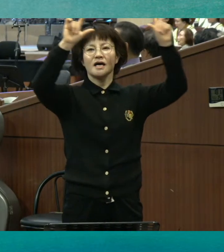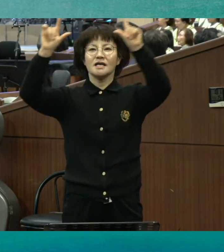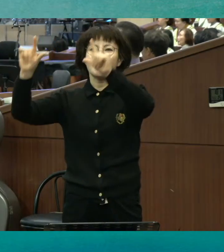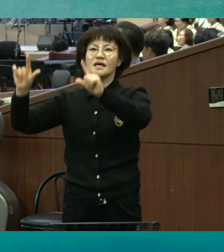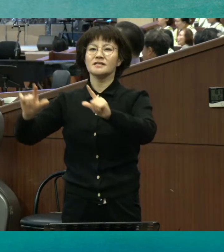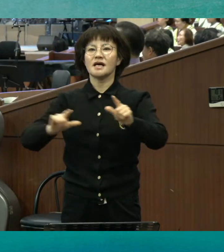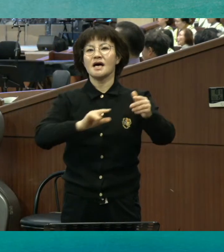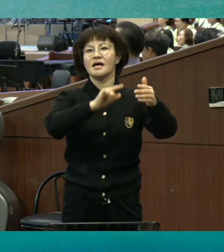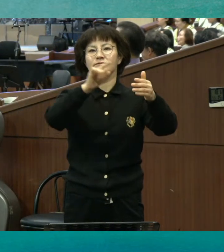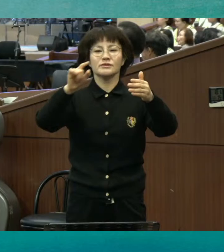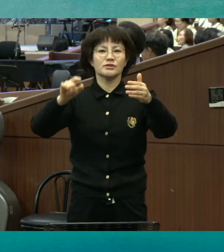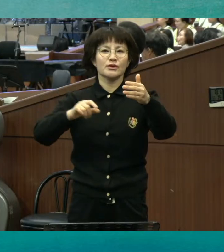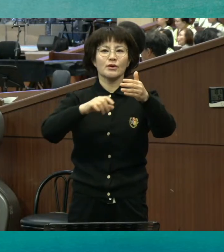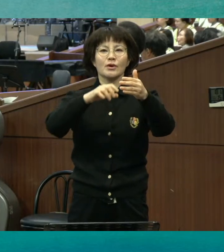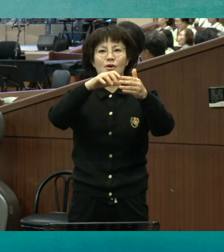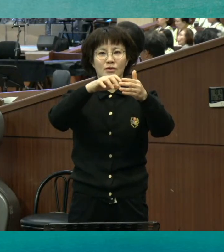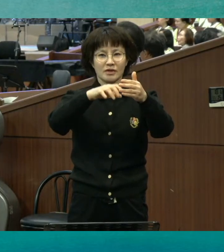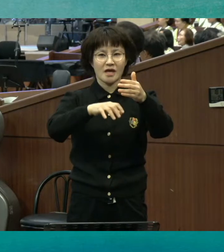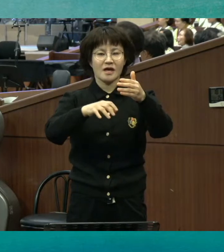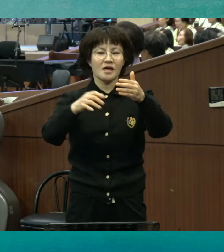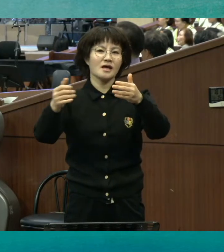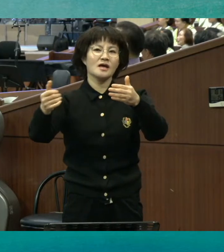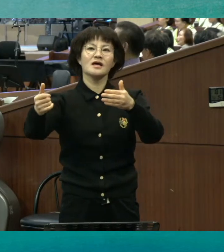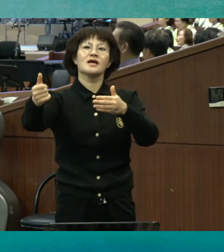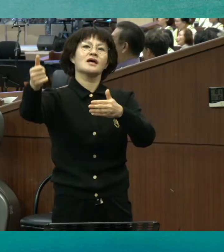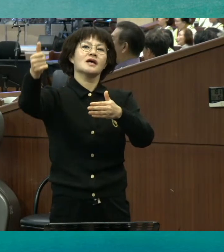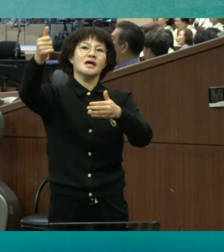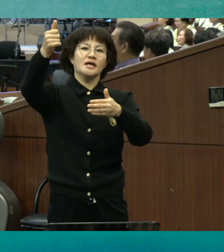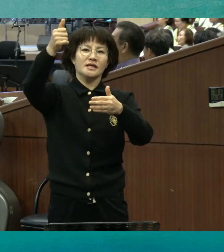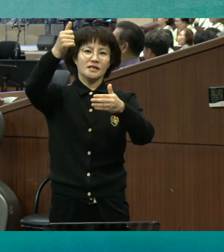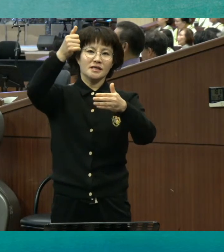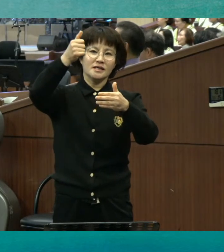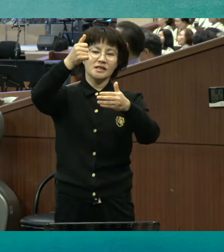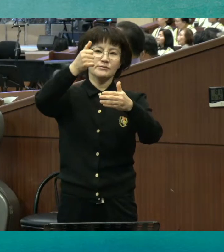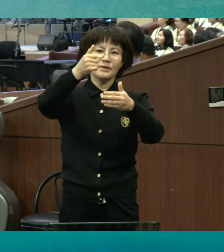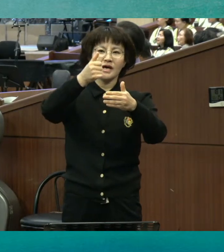나의 삶 속에